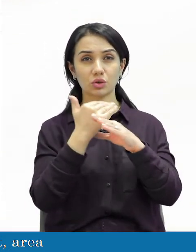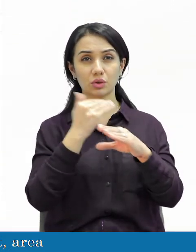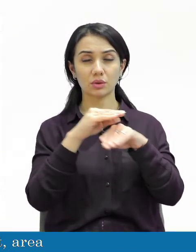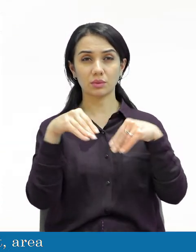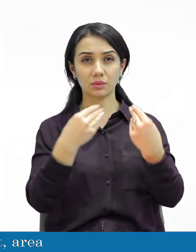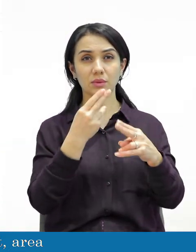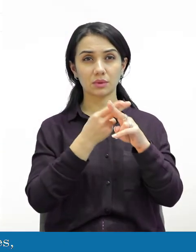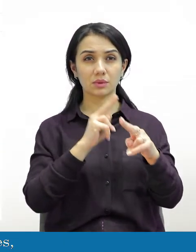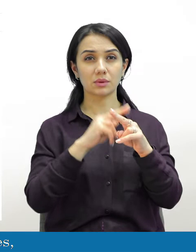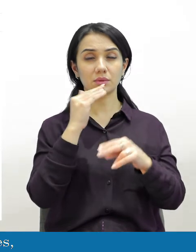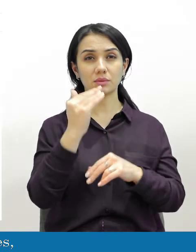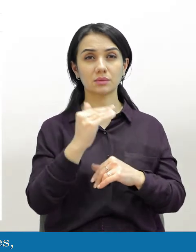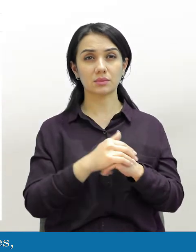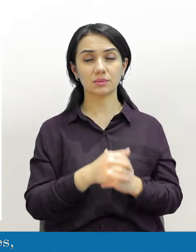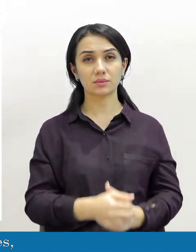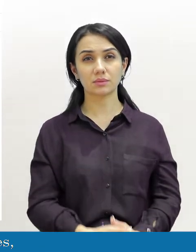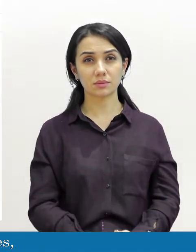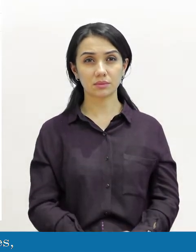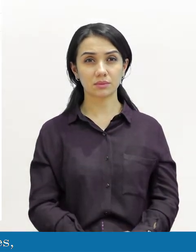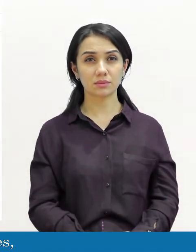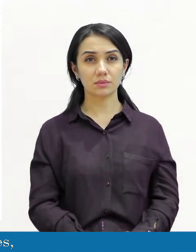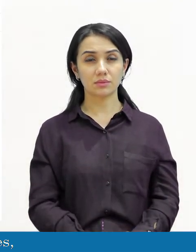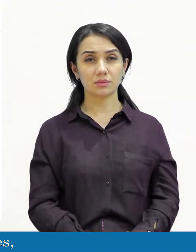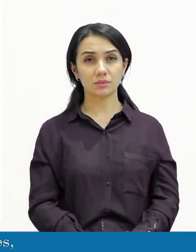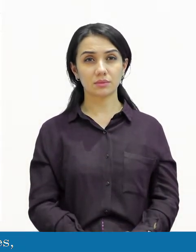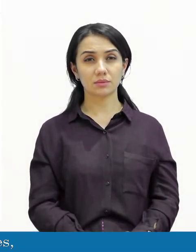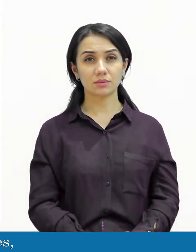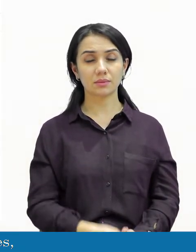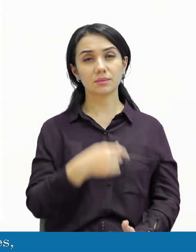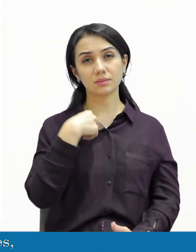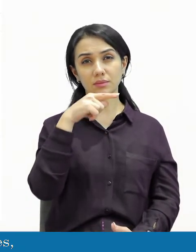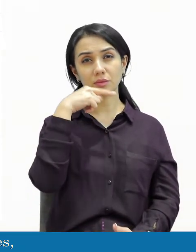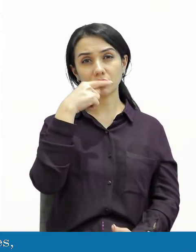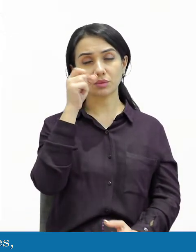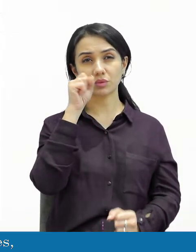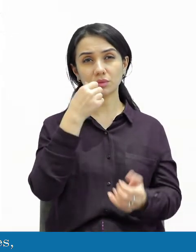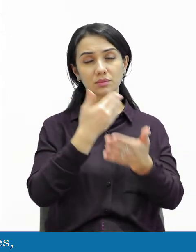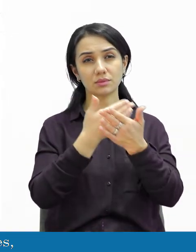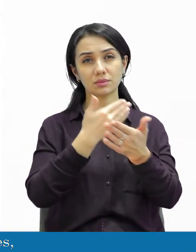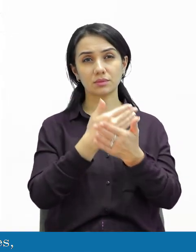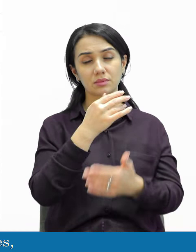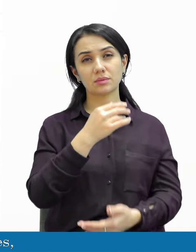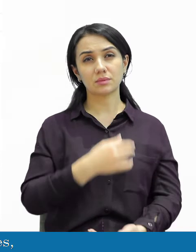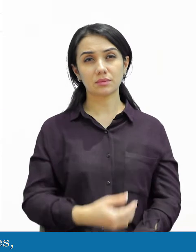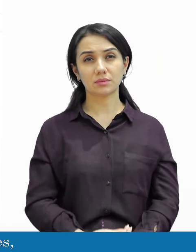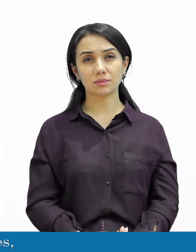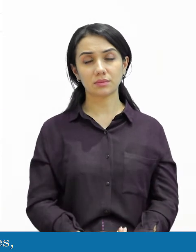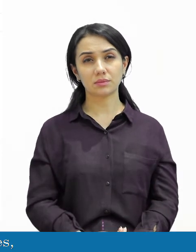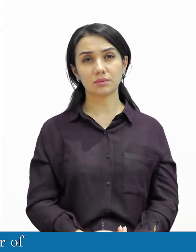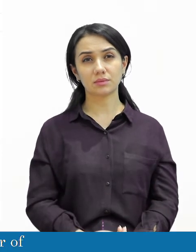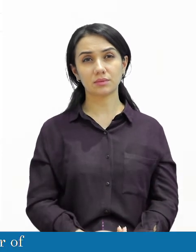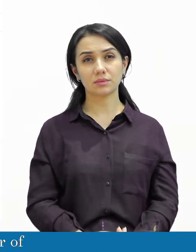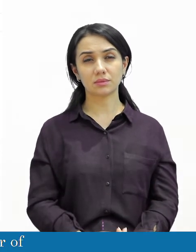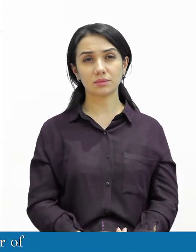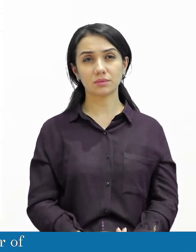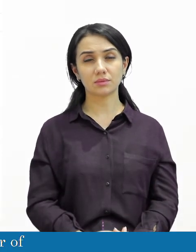scatter chart, area chart masalan. Area chartda masalan men aytishim mumkin no number of